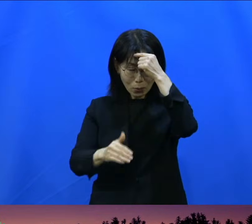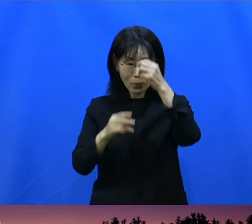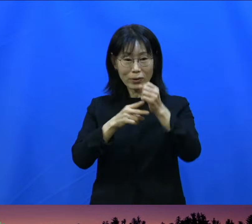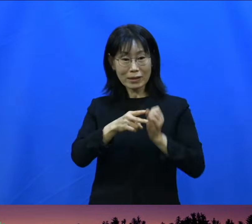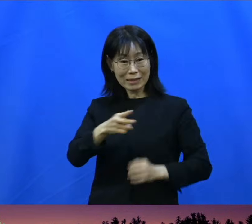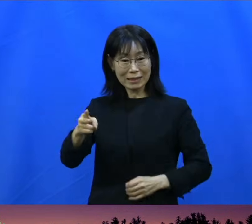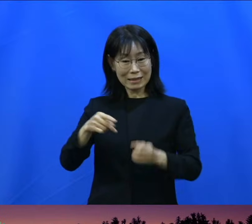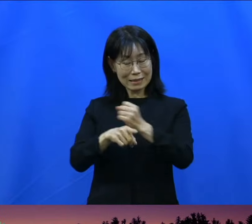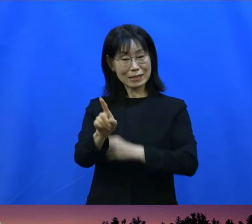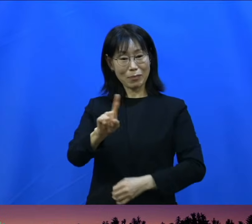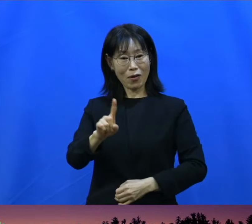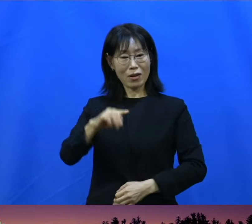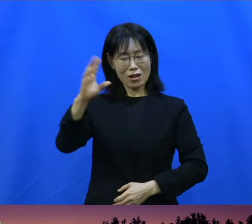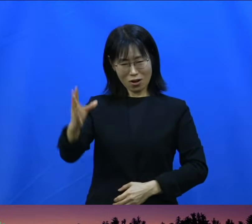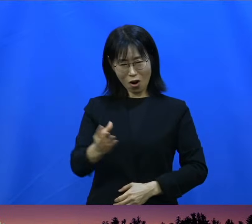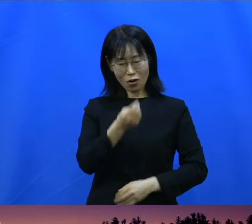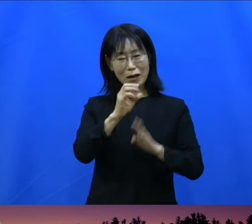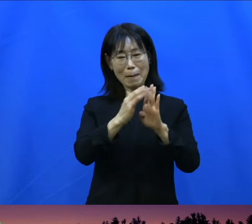거죠.